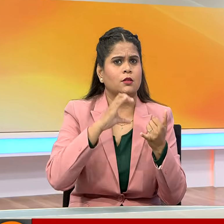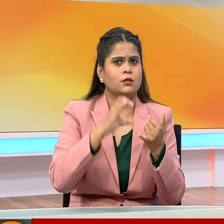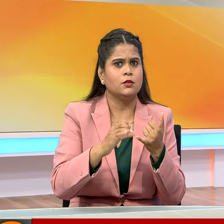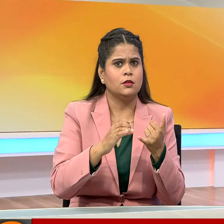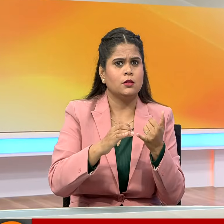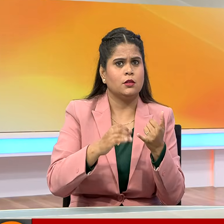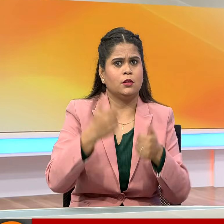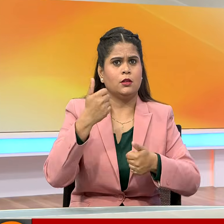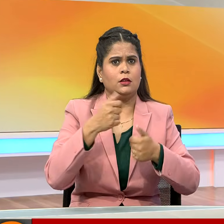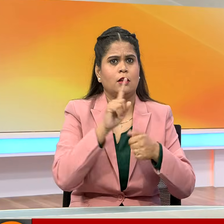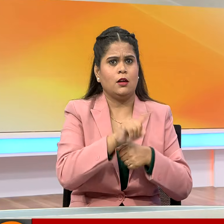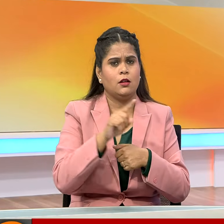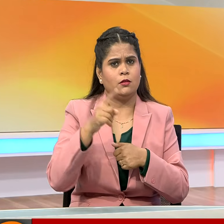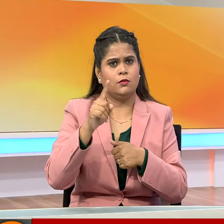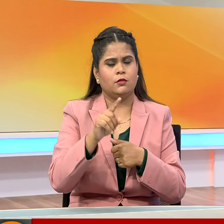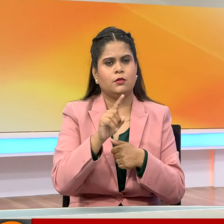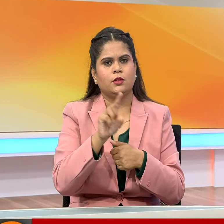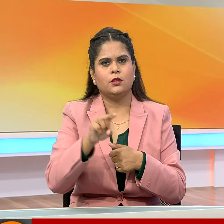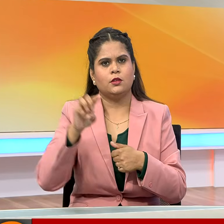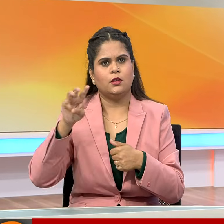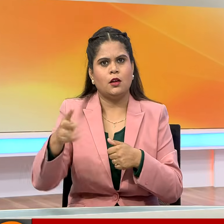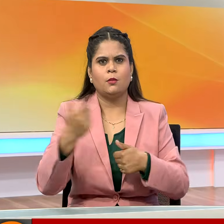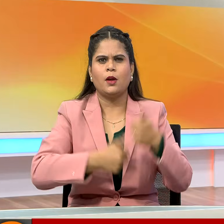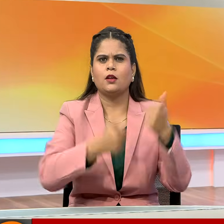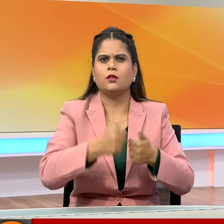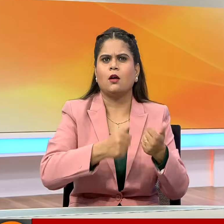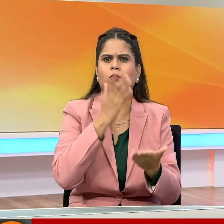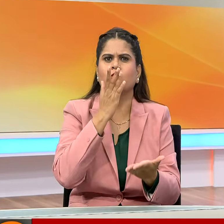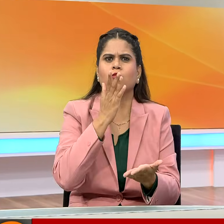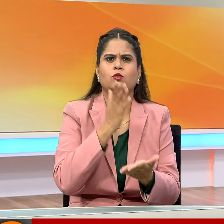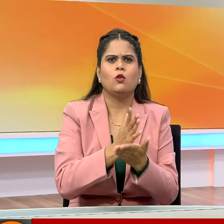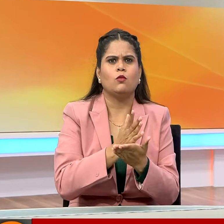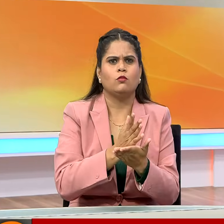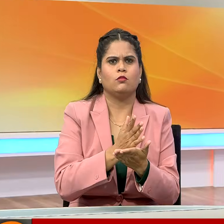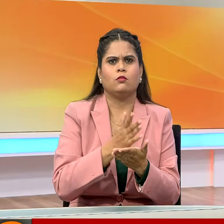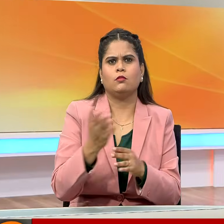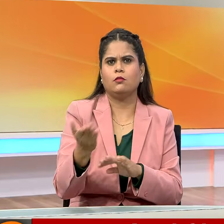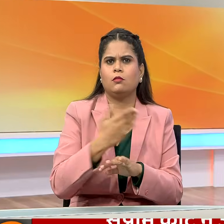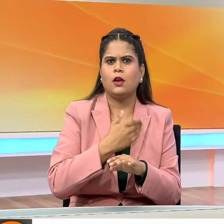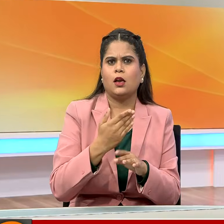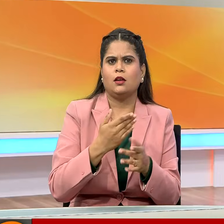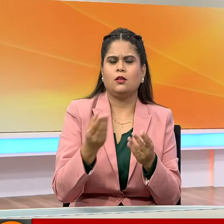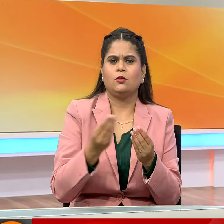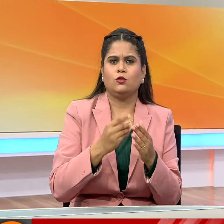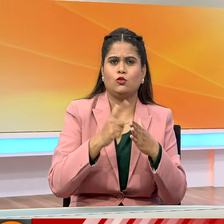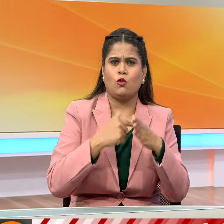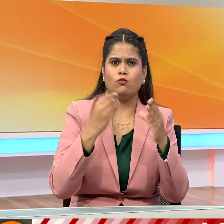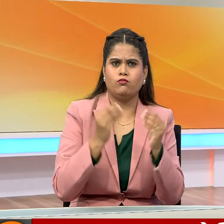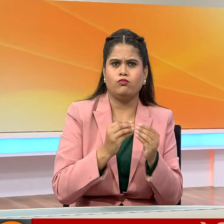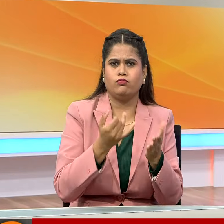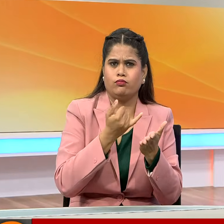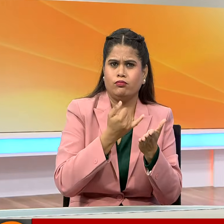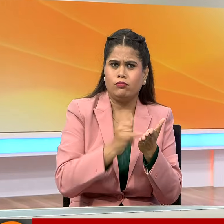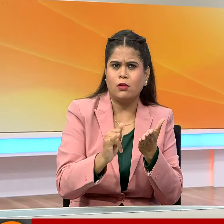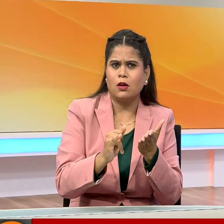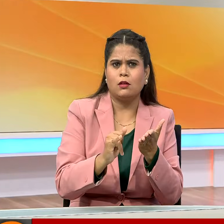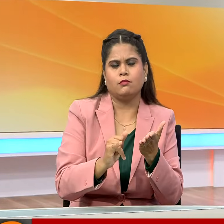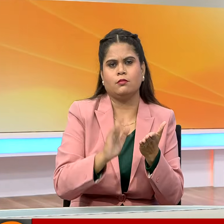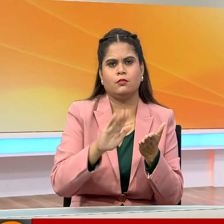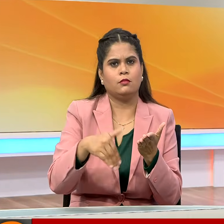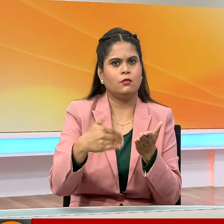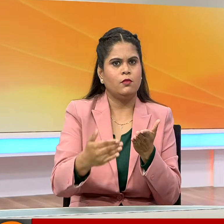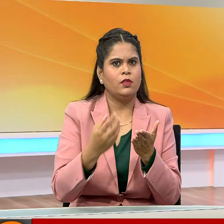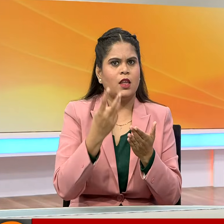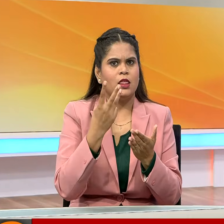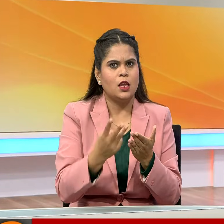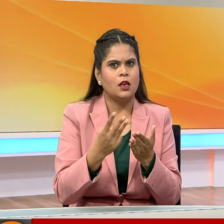पर रोक लगा दी है। झारखंड सरकार द्वारा नोटिफिकेशन जारी कर नियुक्त कर्मियों को हटाए जाने के आदेश को चुनौती देने वाली 3